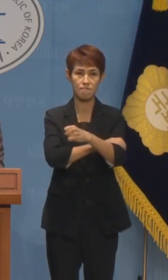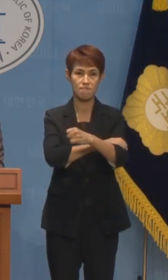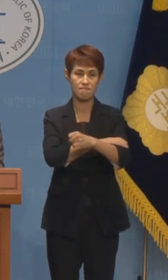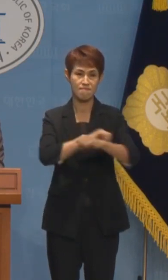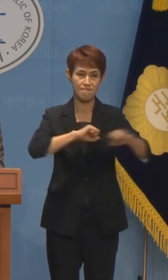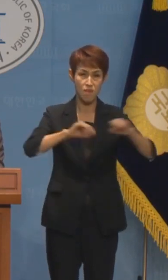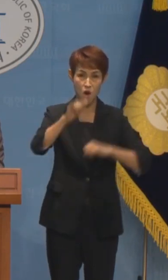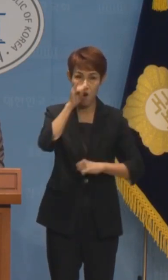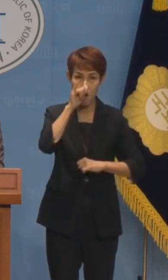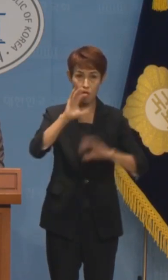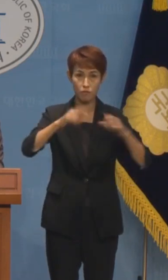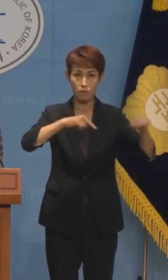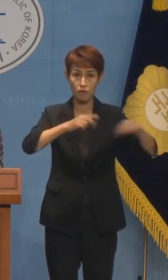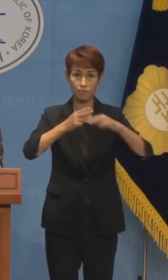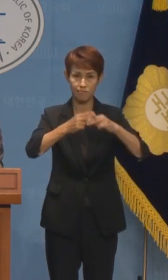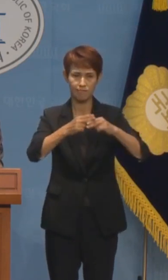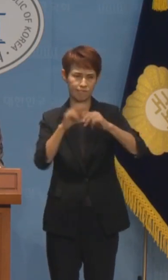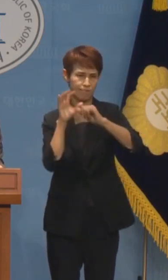농단을